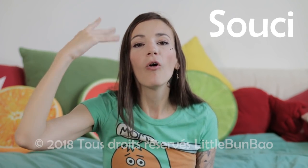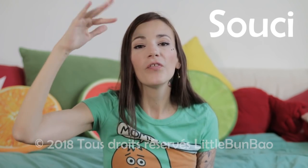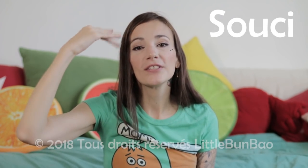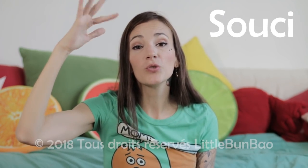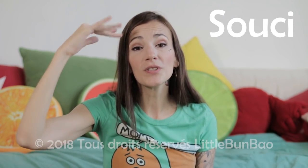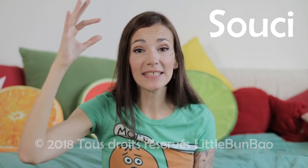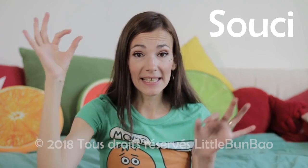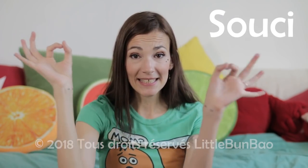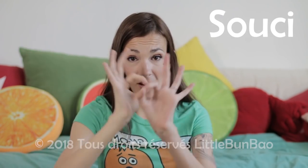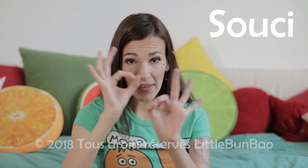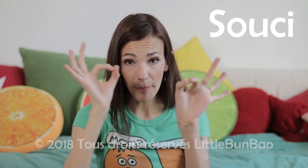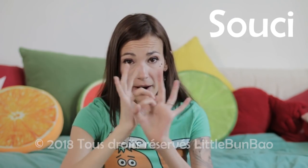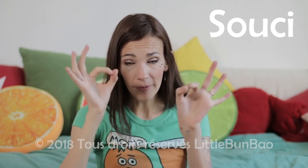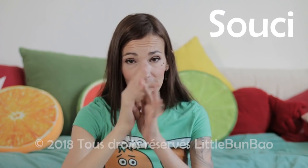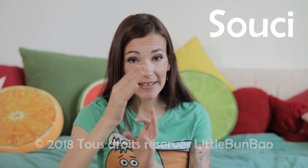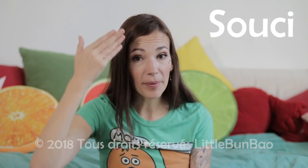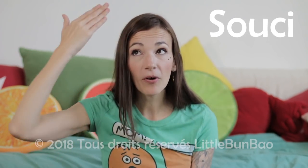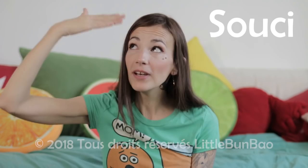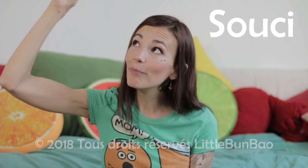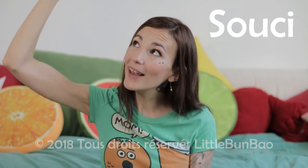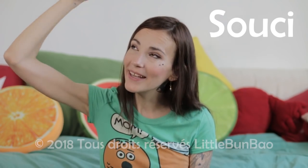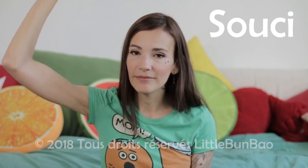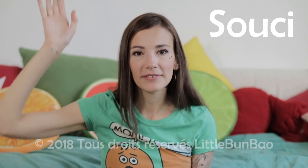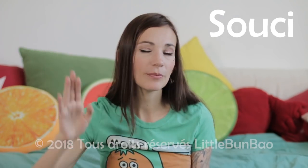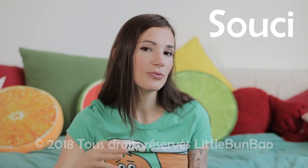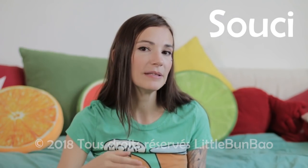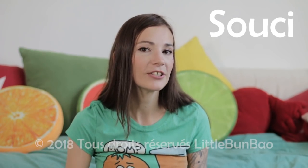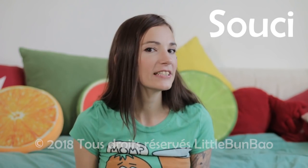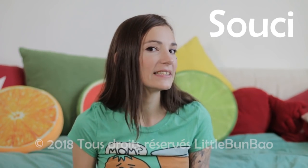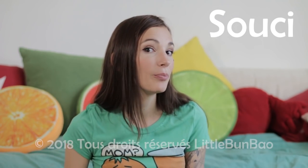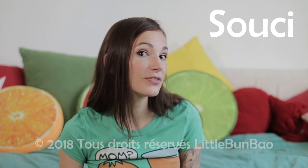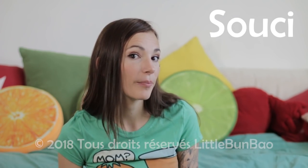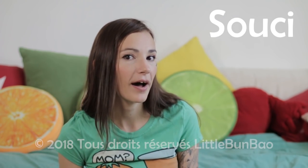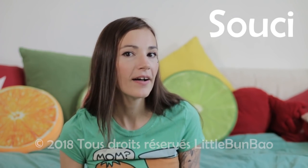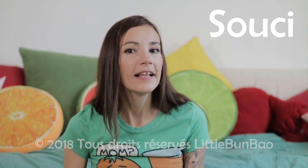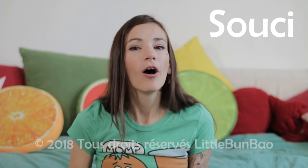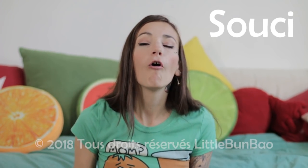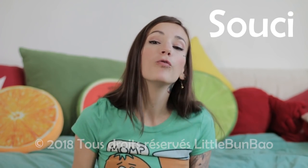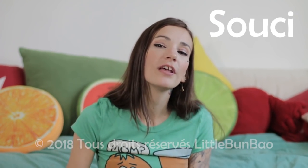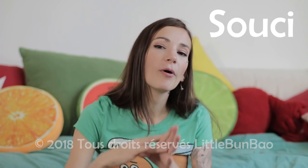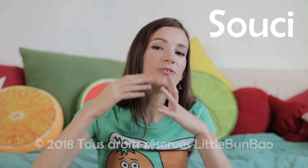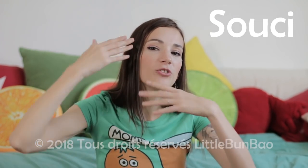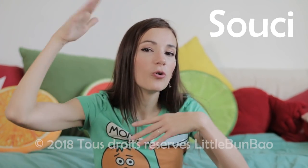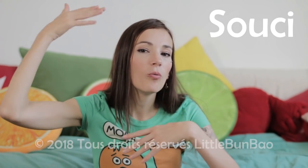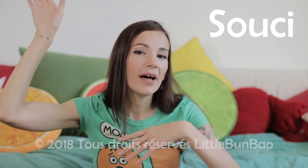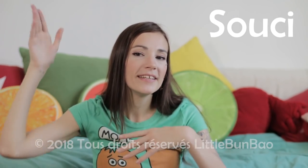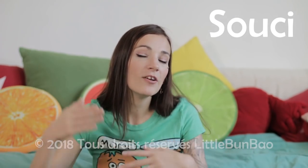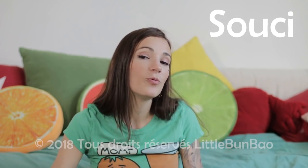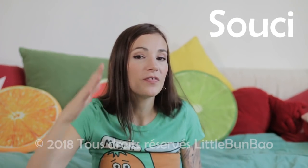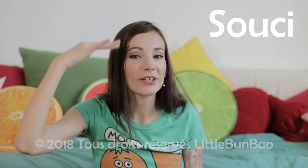fait soucis, il n'y en a pas. Et après on les balaye, c'est plus imagé, c'est plus sympa. Vous n'êtes pas obligé de le balayer, vous pouvez faire